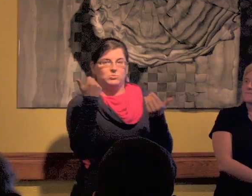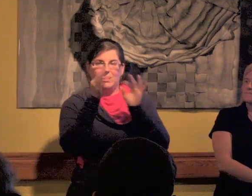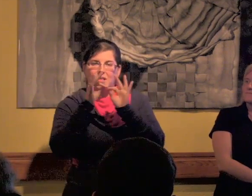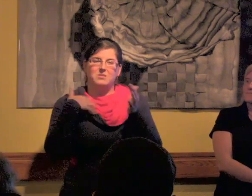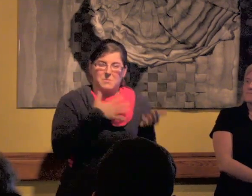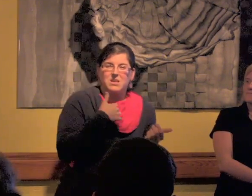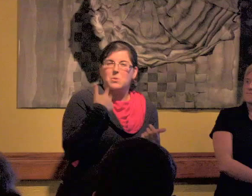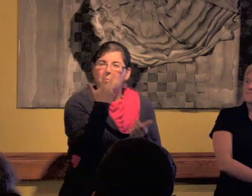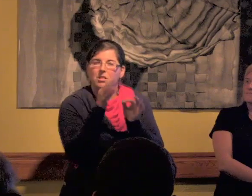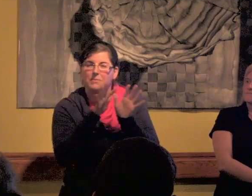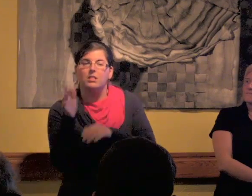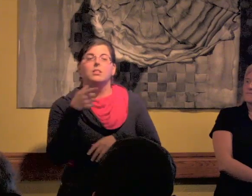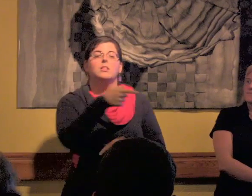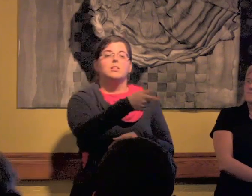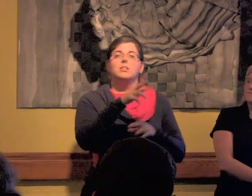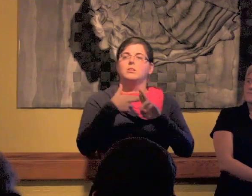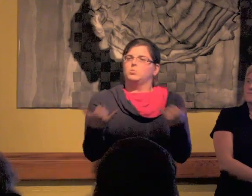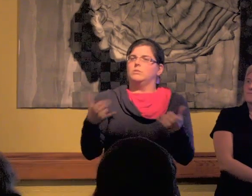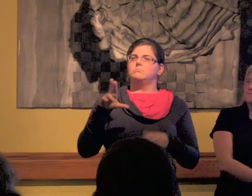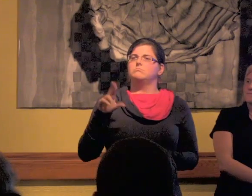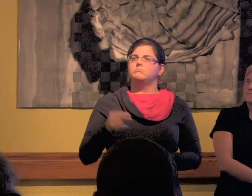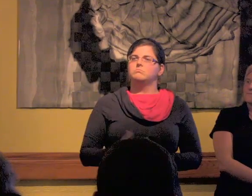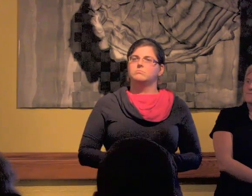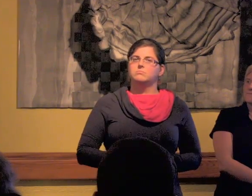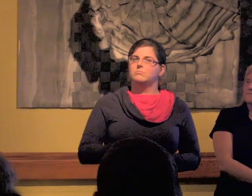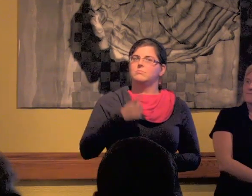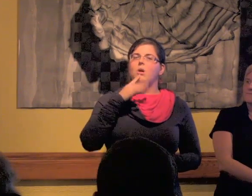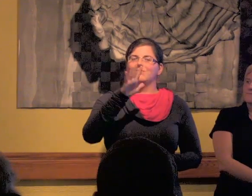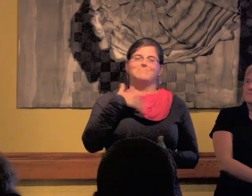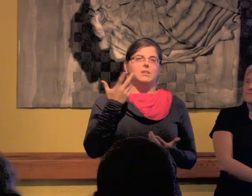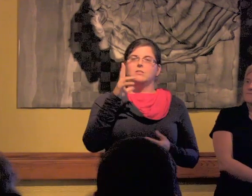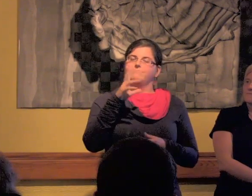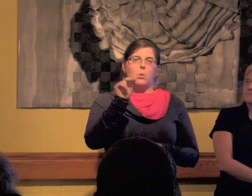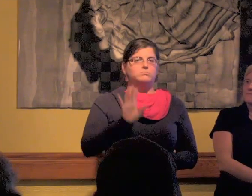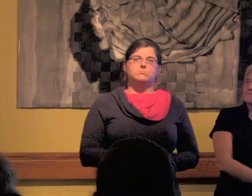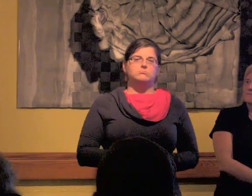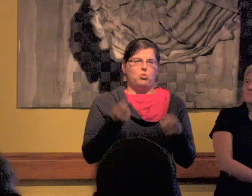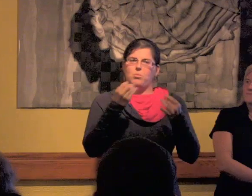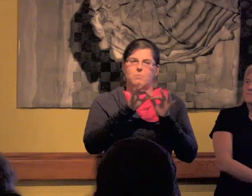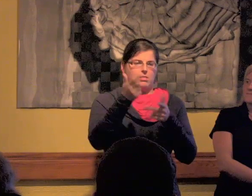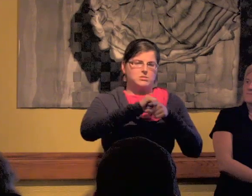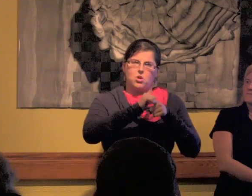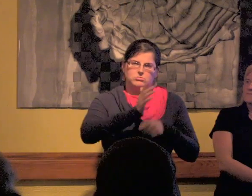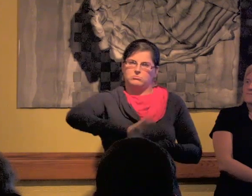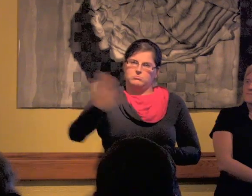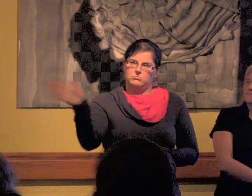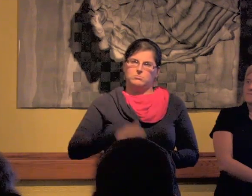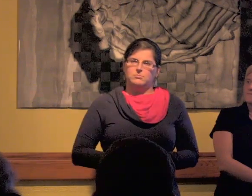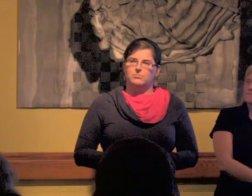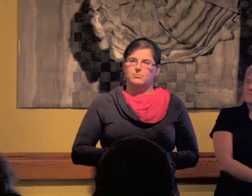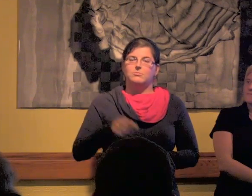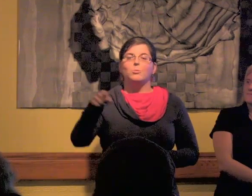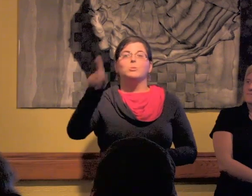Donc, la personne a avisé le service des personnes handicapées de l'université. Et la première réponse qu'on lui a donnée